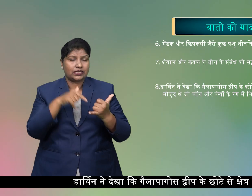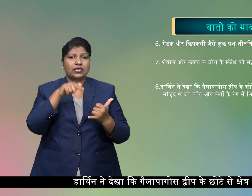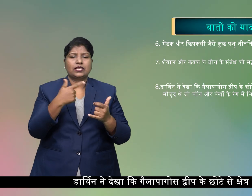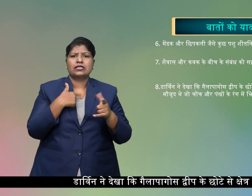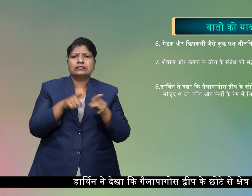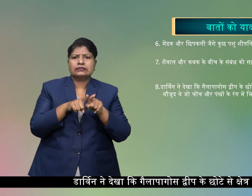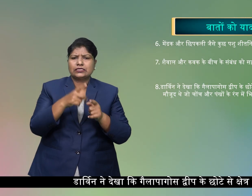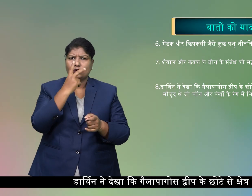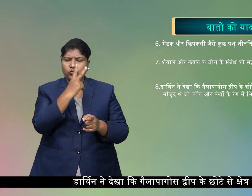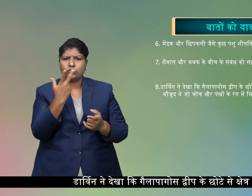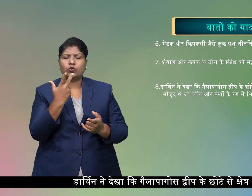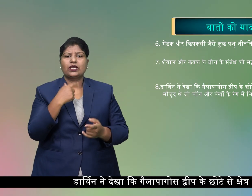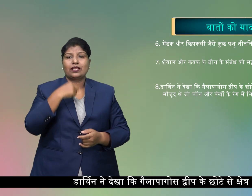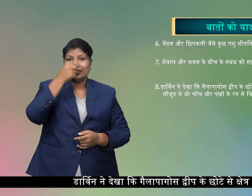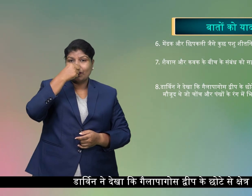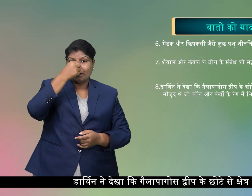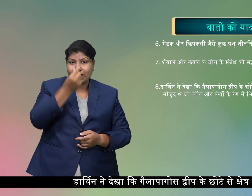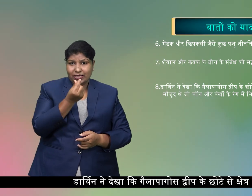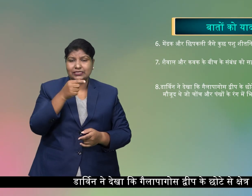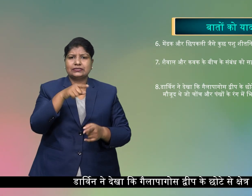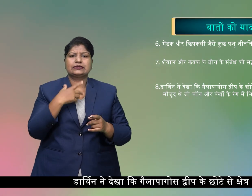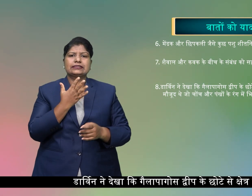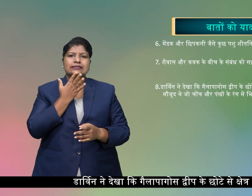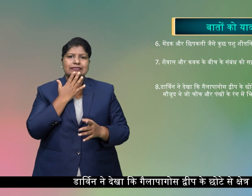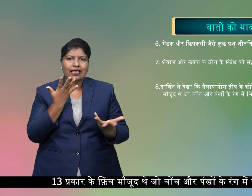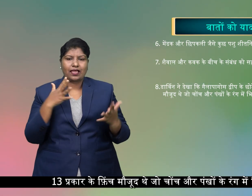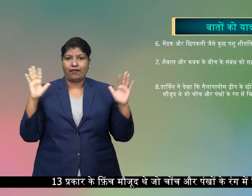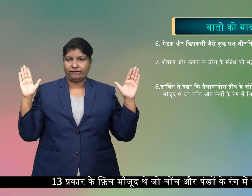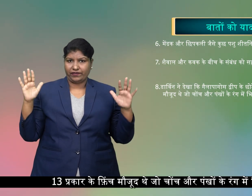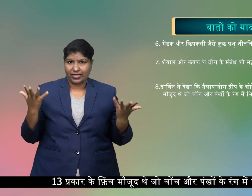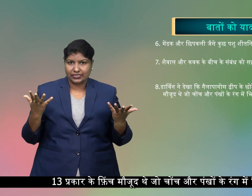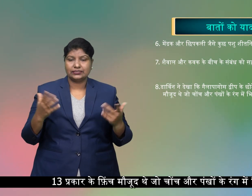गोलापागोस द्वीप के छोटे से क्षेत्र में 13 प्रकार के